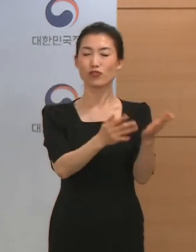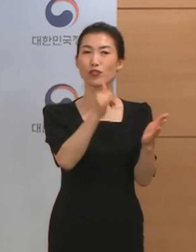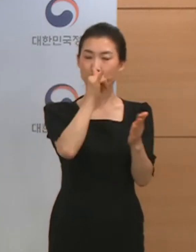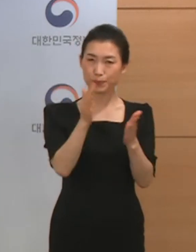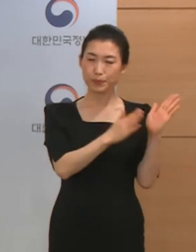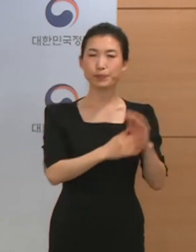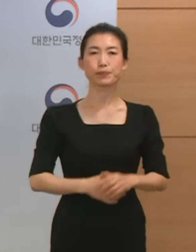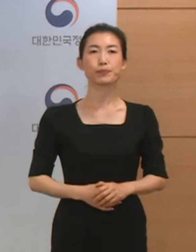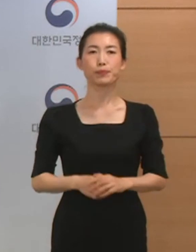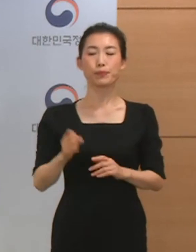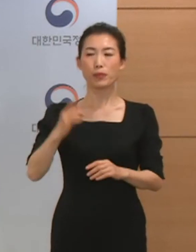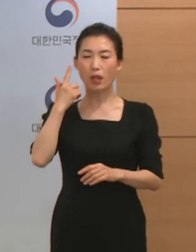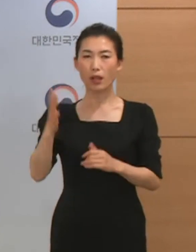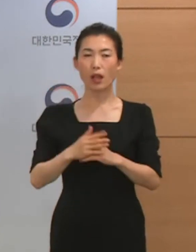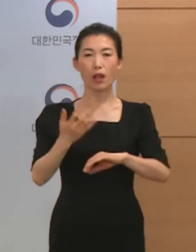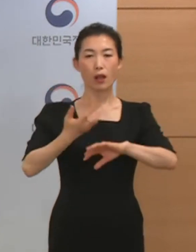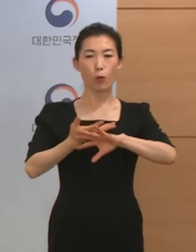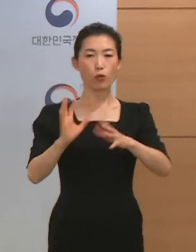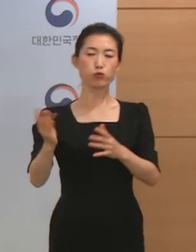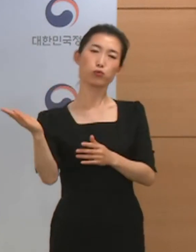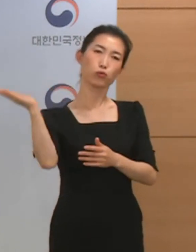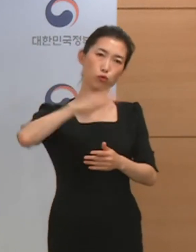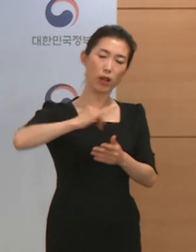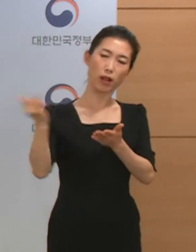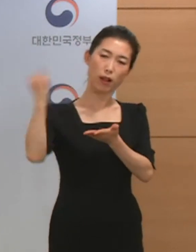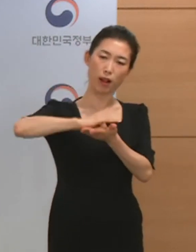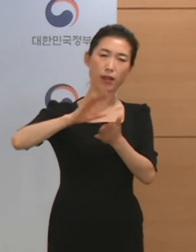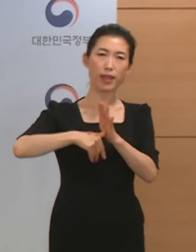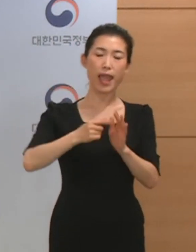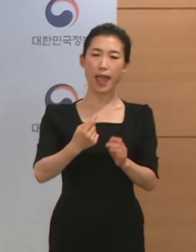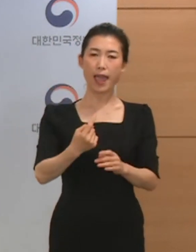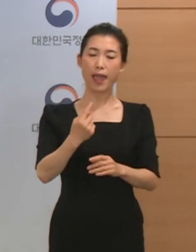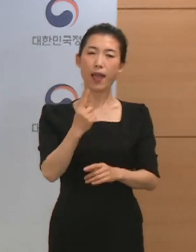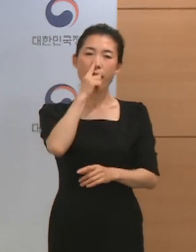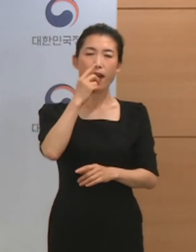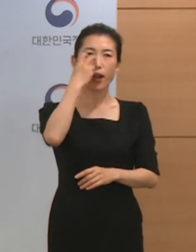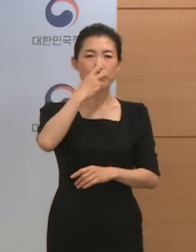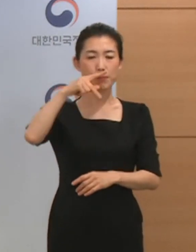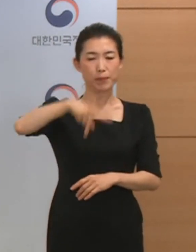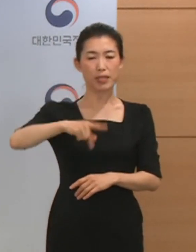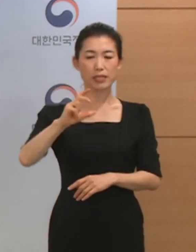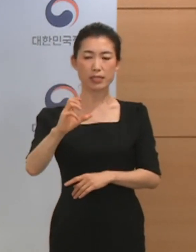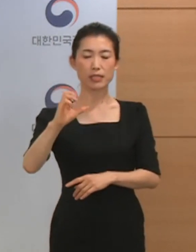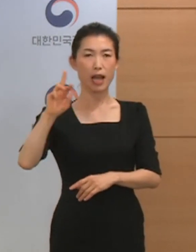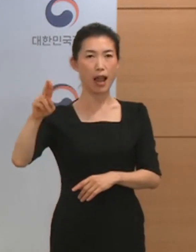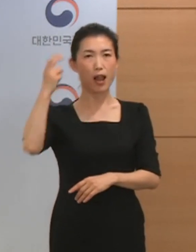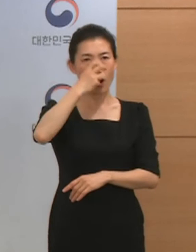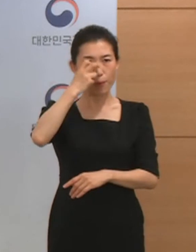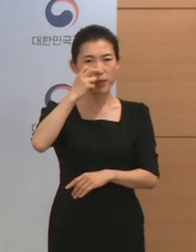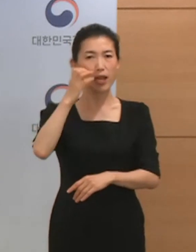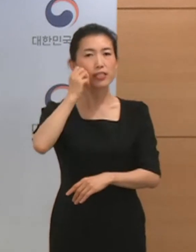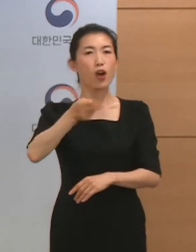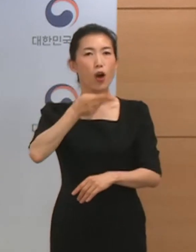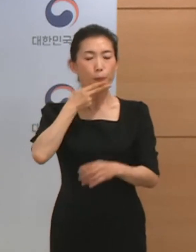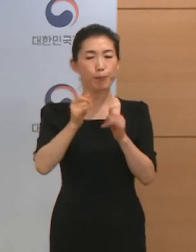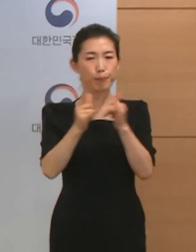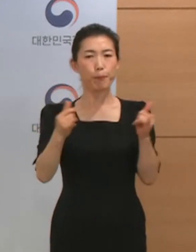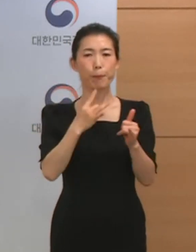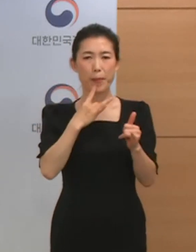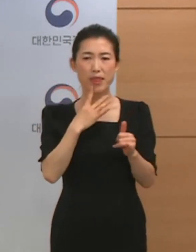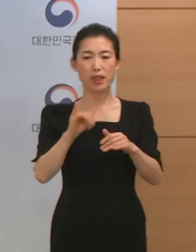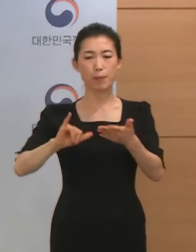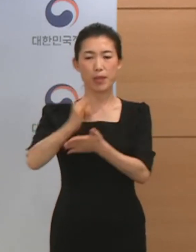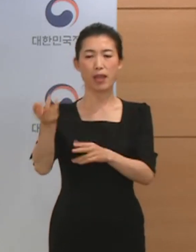정책 도입에도 불구하고 해외 유입 확진 사례가 증가하는 이유가 무엇인지 궁금합니다. 탑승 전 PCR을